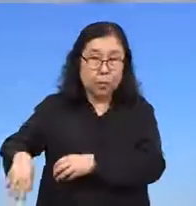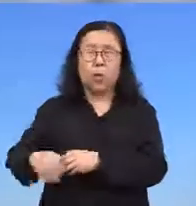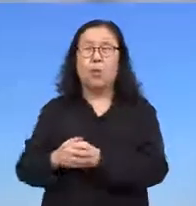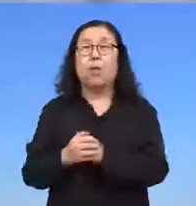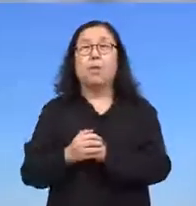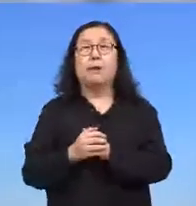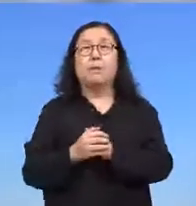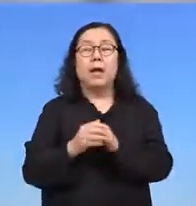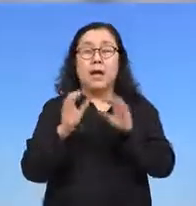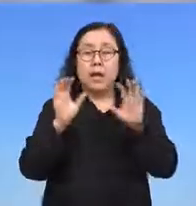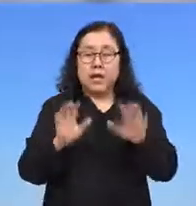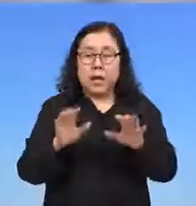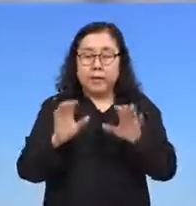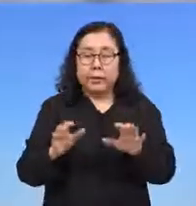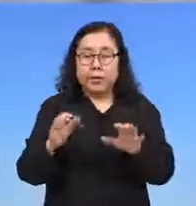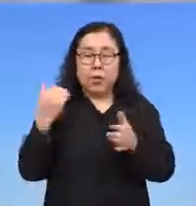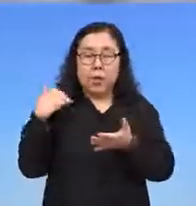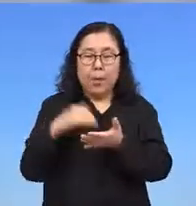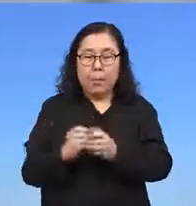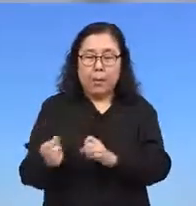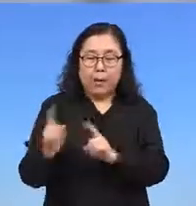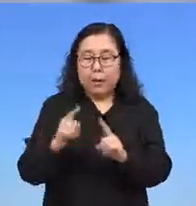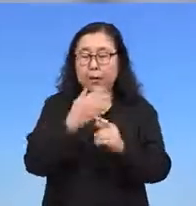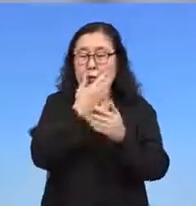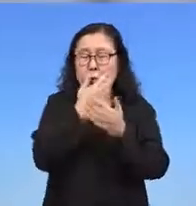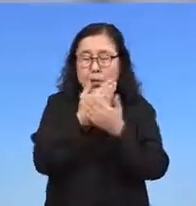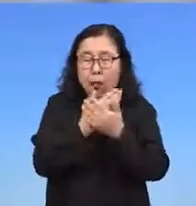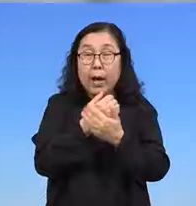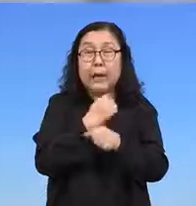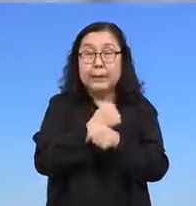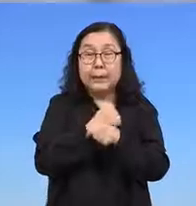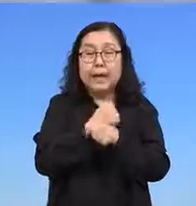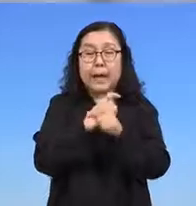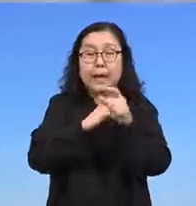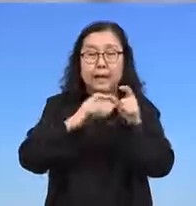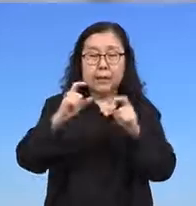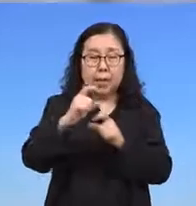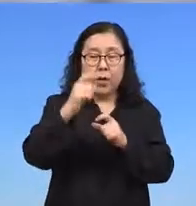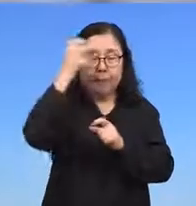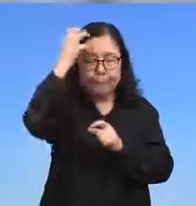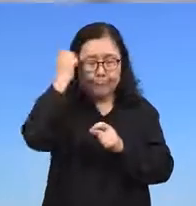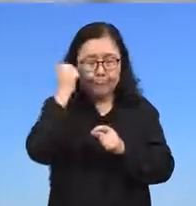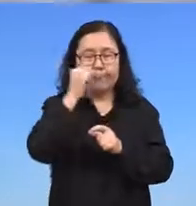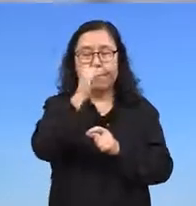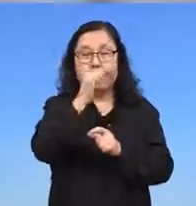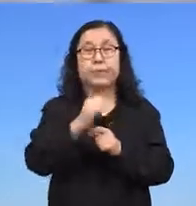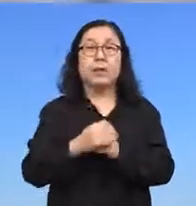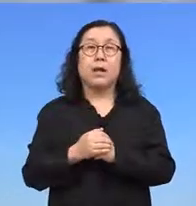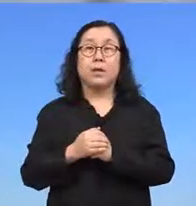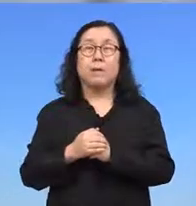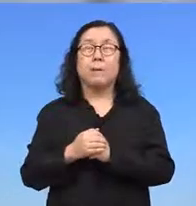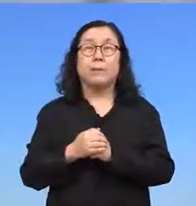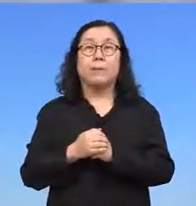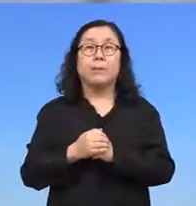역동적인 현재를 회복하는 이것이 참 중요한데요. 근데 여기다 하나 더 기억할 게 있습니다.